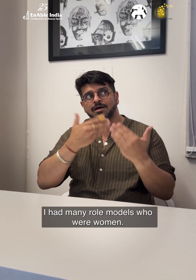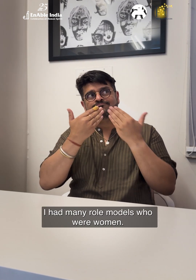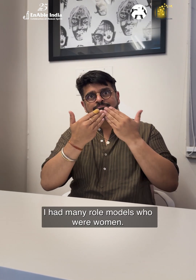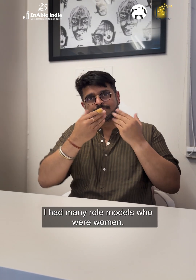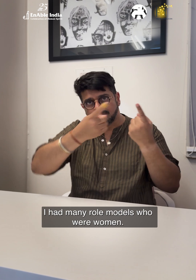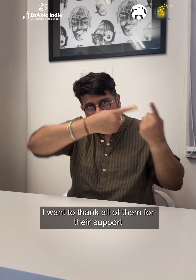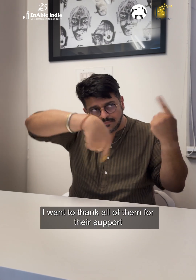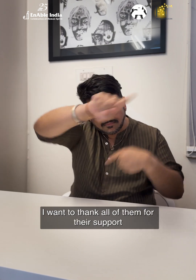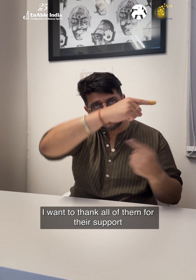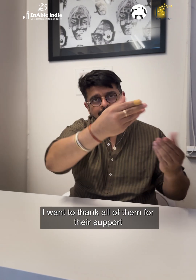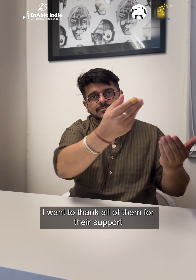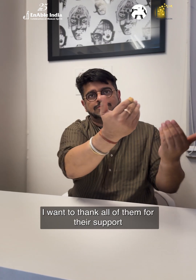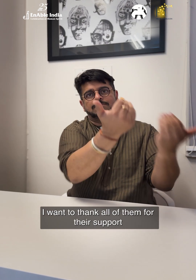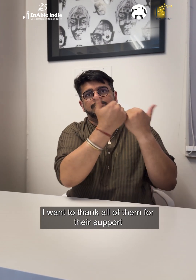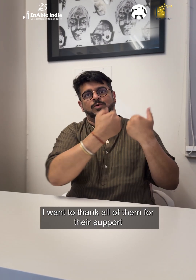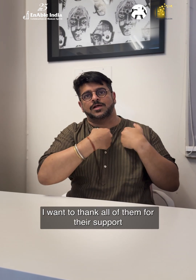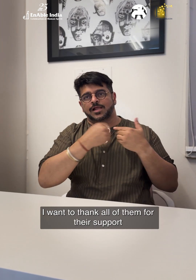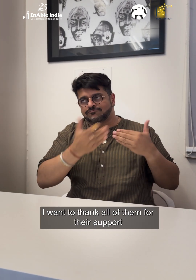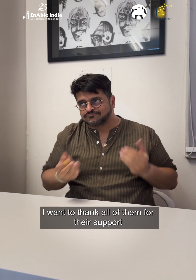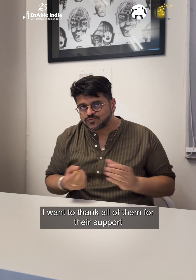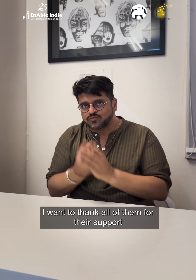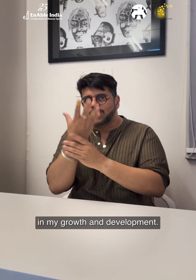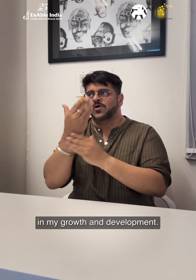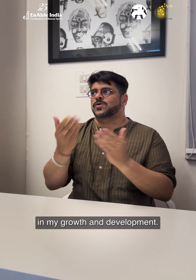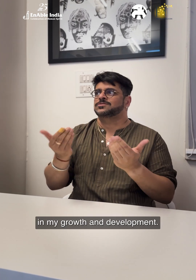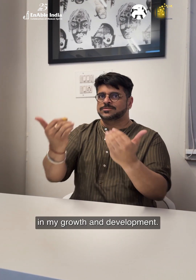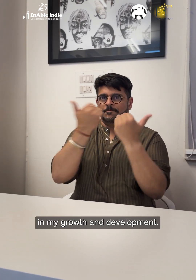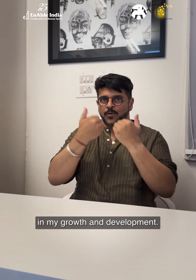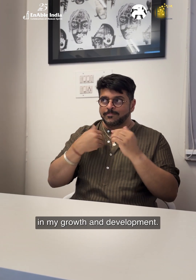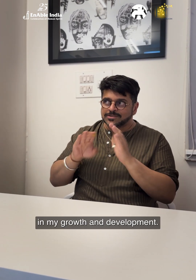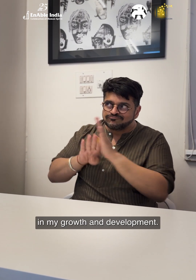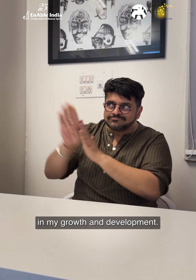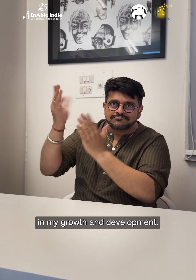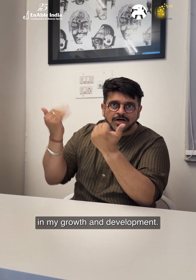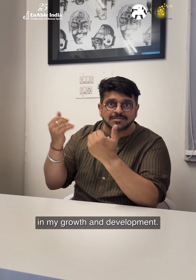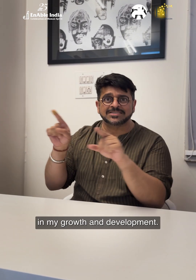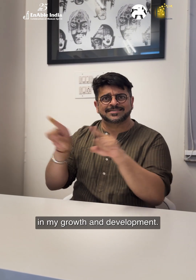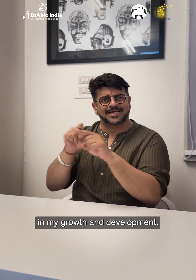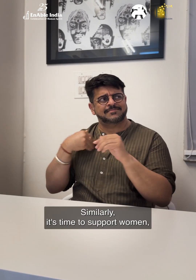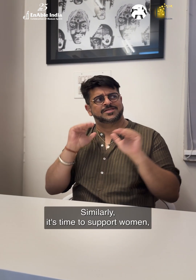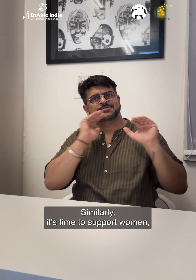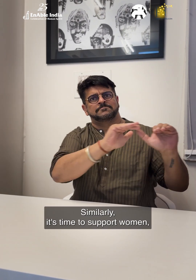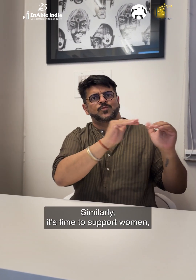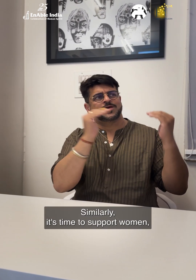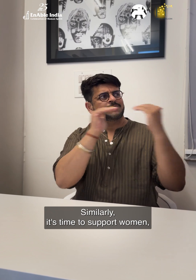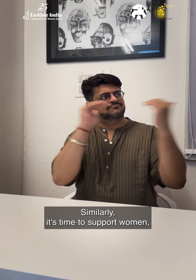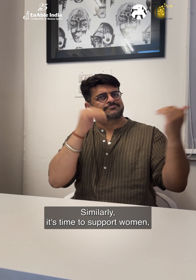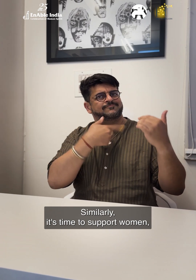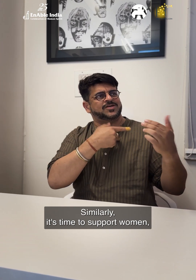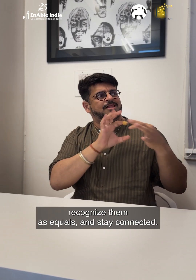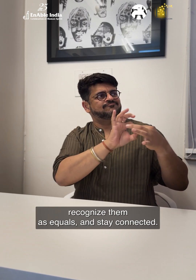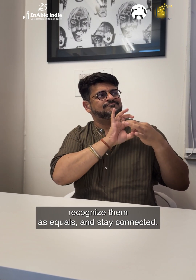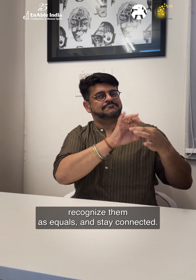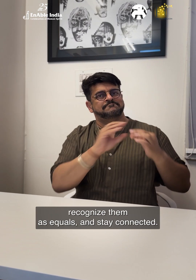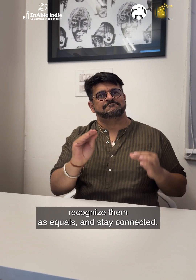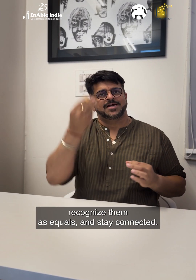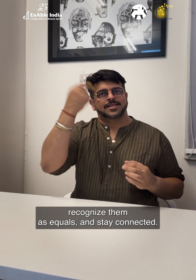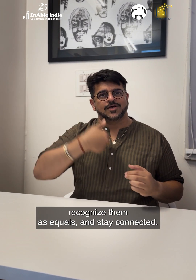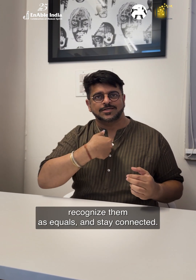थी। मैं उन सभी को मेरे विकास में उनके समर्थन के लिए धन्यवाद देना चाहता हूँ। इसी तरह महिला का समर्थन करने, उन्हें सामान्य